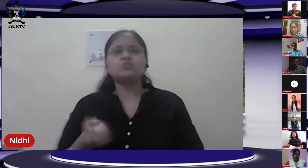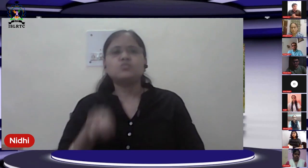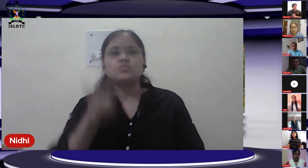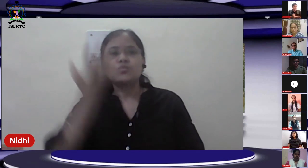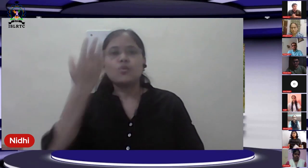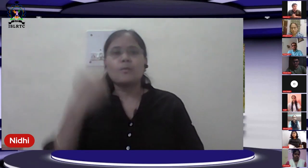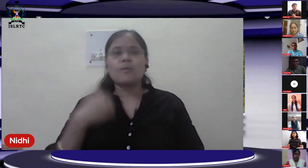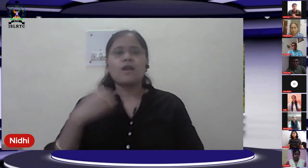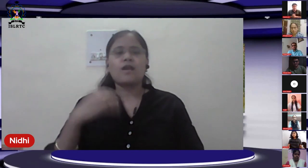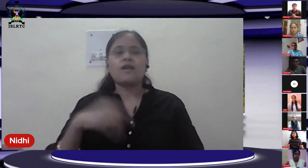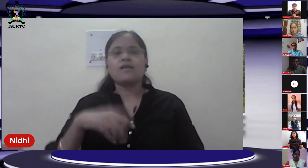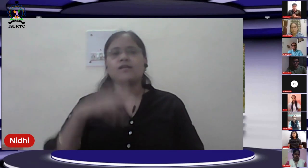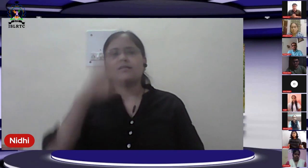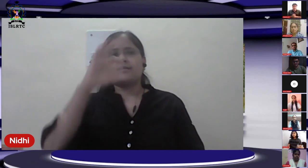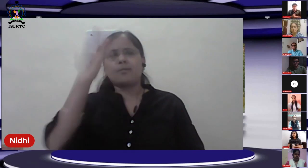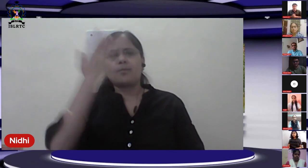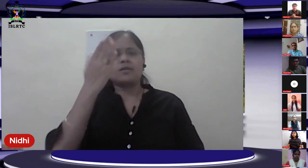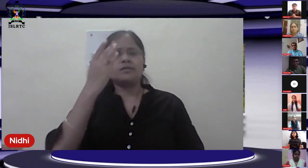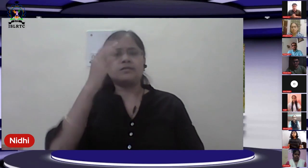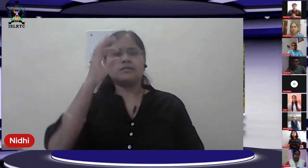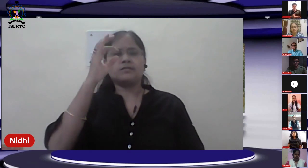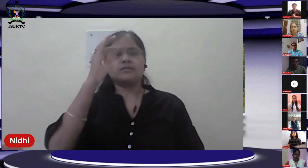मैंने सुना कि अमेरिका में करीब